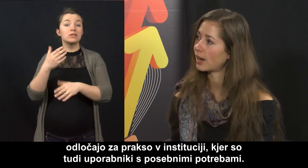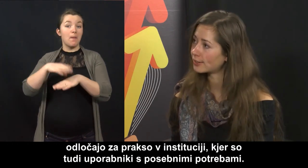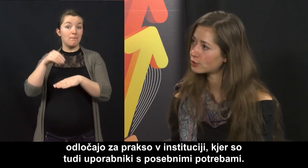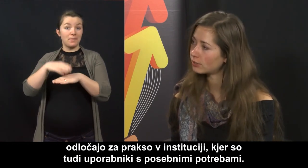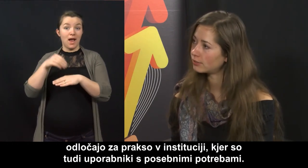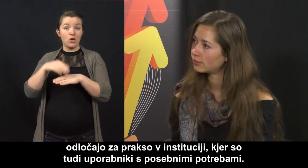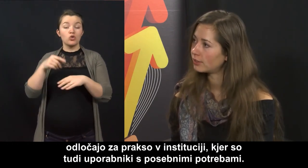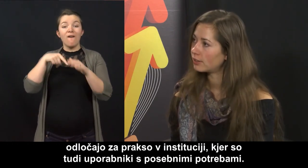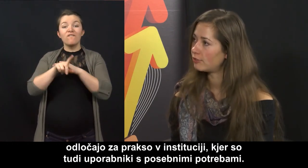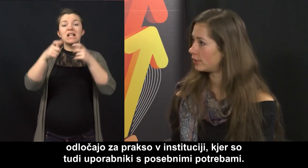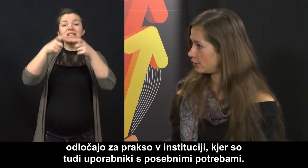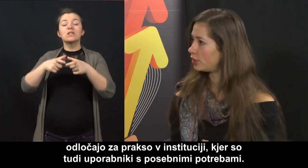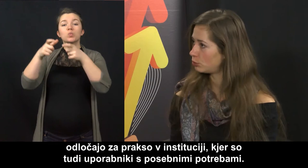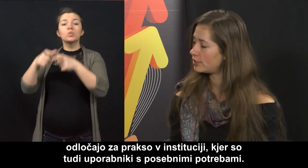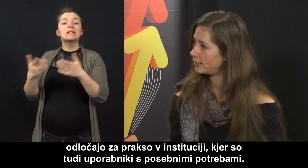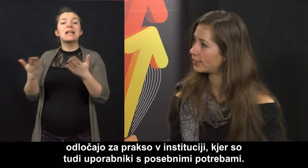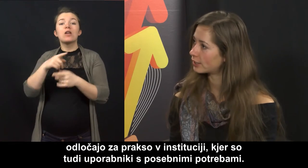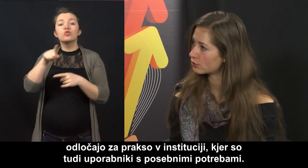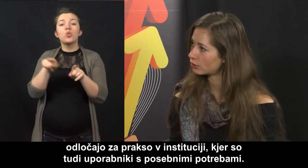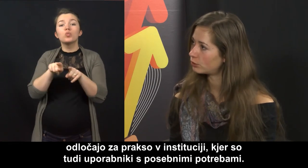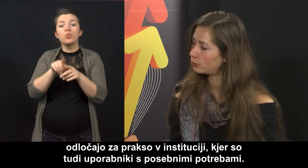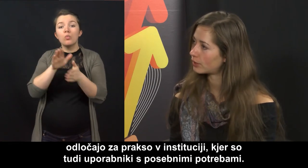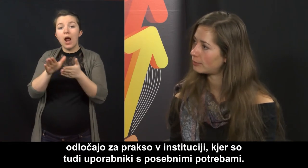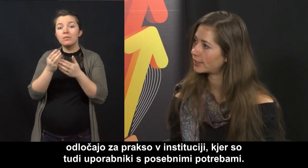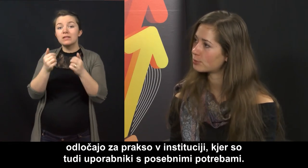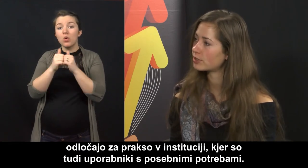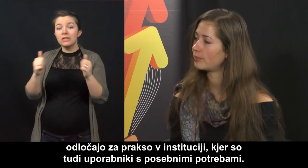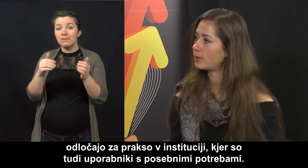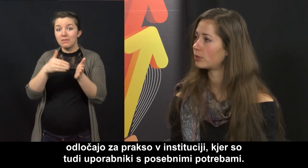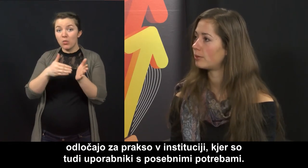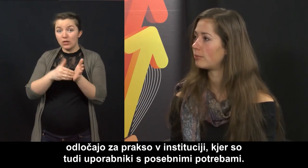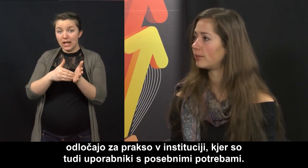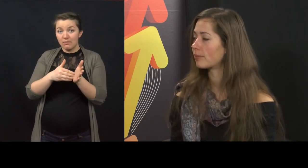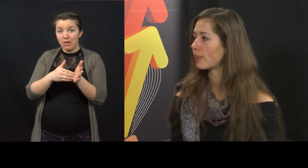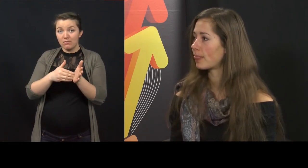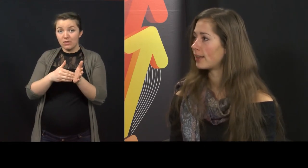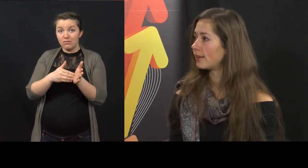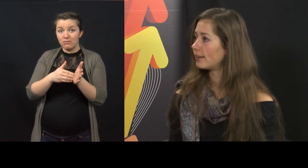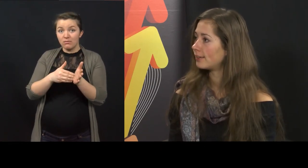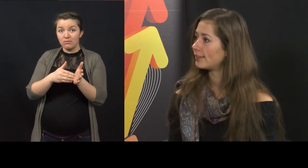za prakso v instituciji, kjer so tudi uporabniki s posebnimi potrebami.